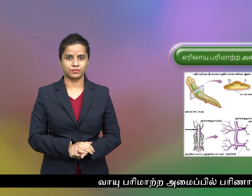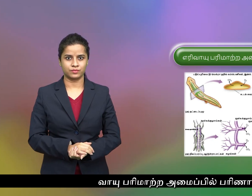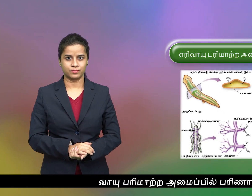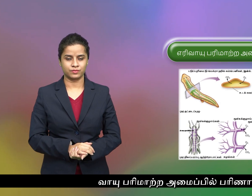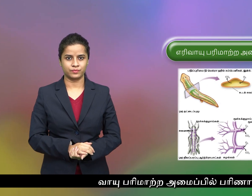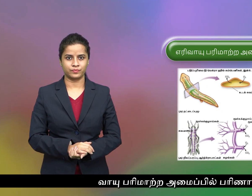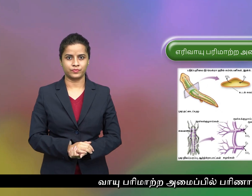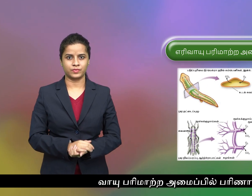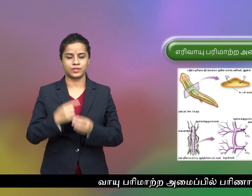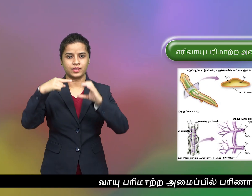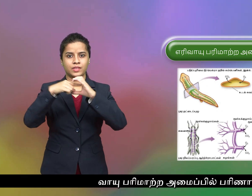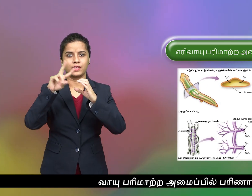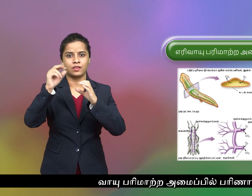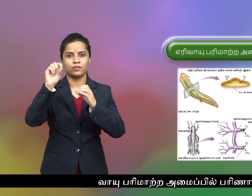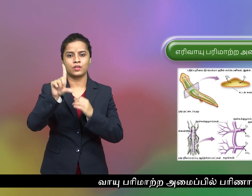வாயு பரிமாற்ற அமைப்பில் பரிணாமம்,